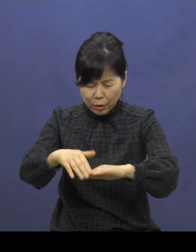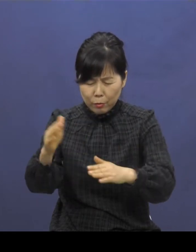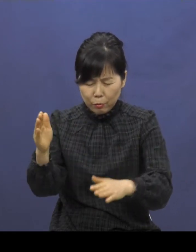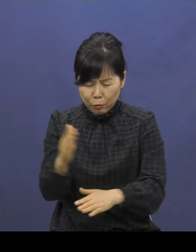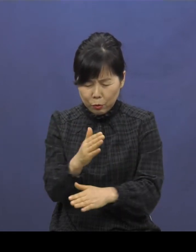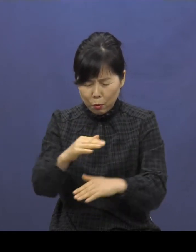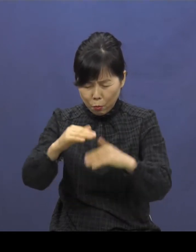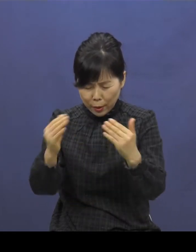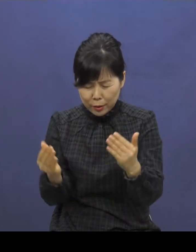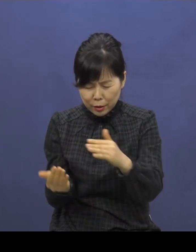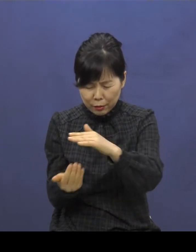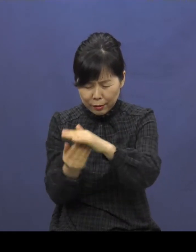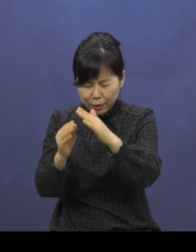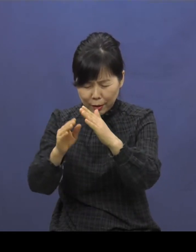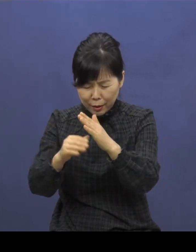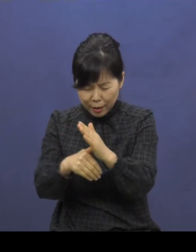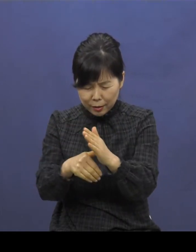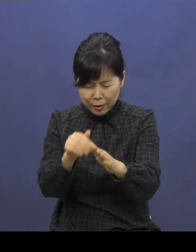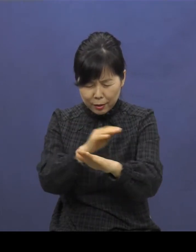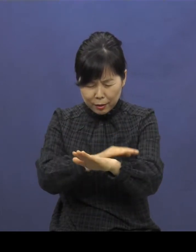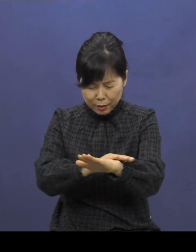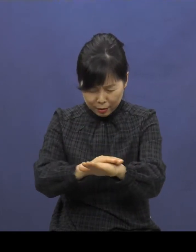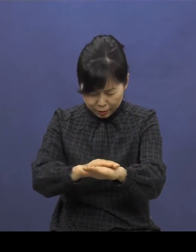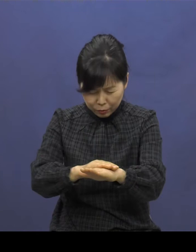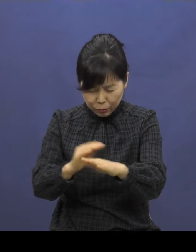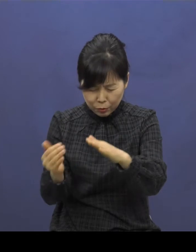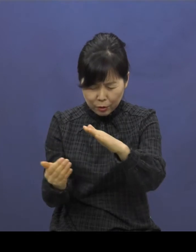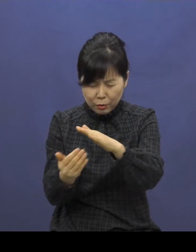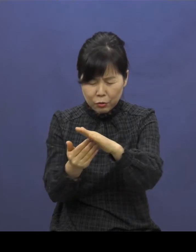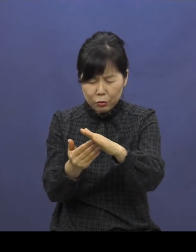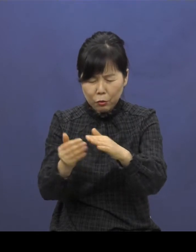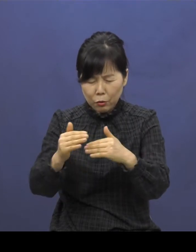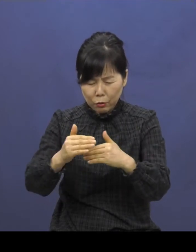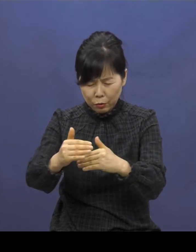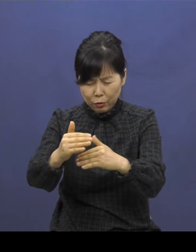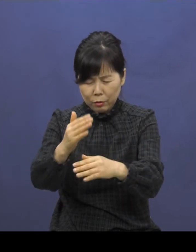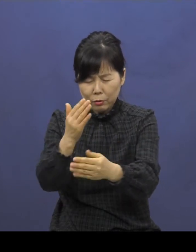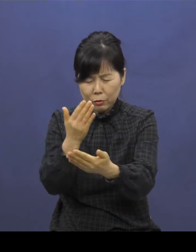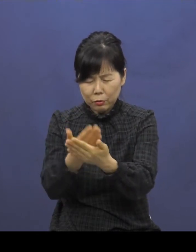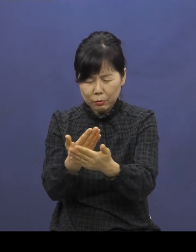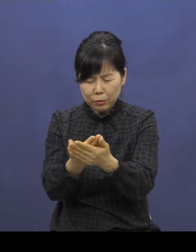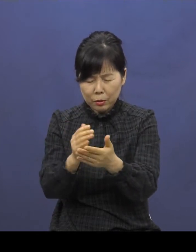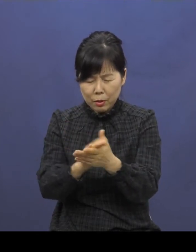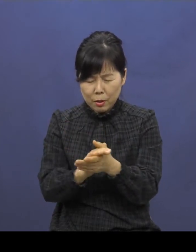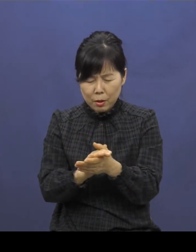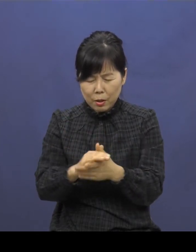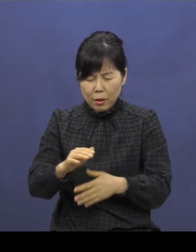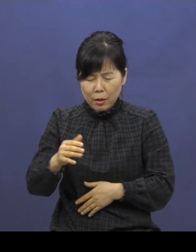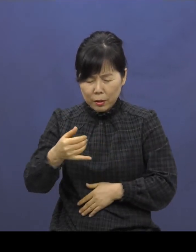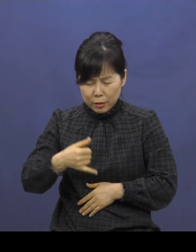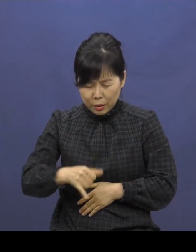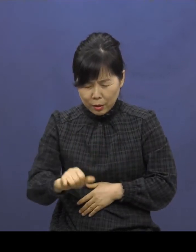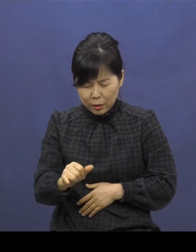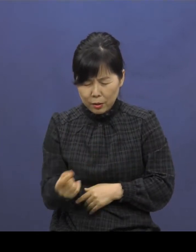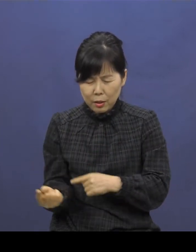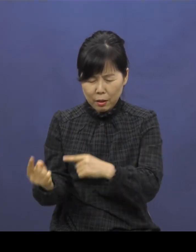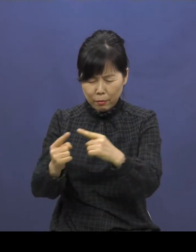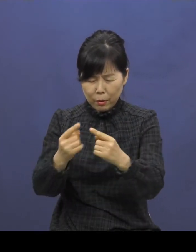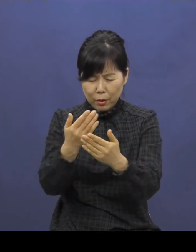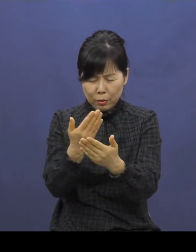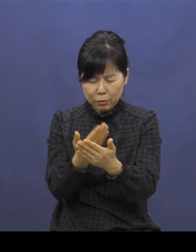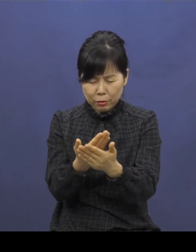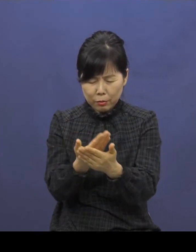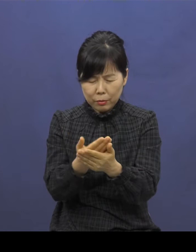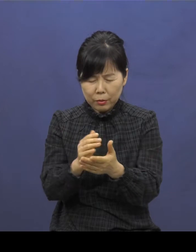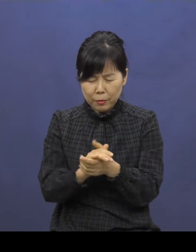모든 준비하는 과정들이 순적하게 이루어질 수 있도록 도와주시고 우리 교회의 다음 세대를 회복시켜 주시고 부흥케 하여